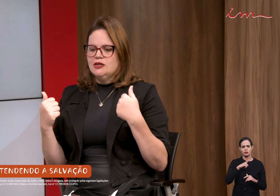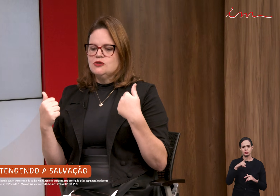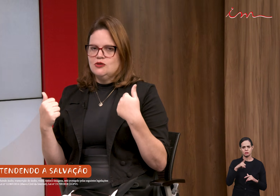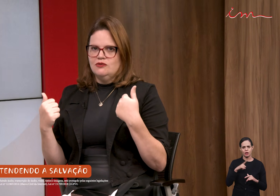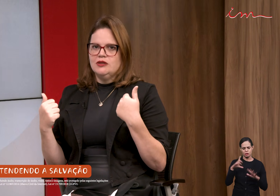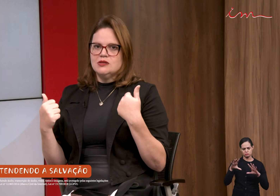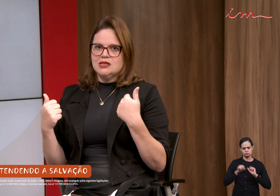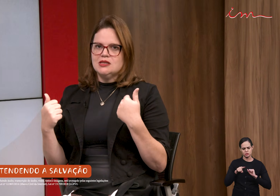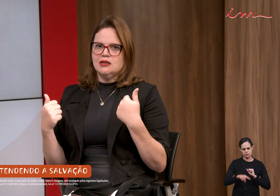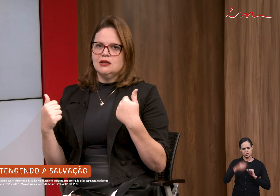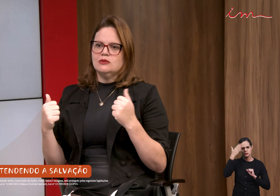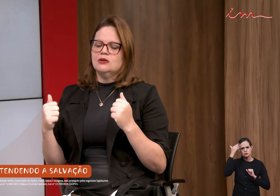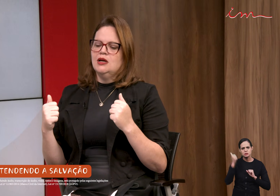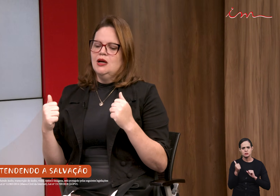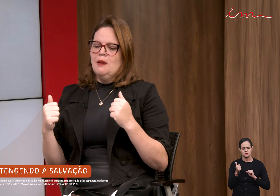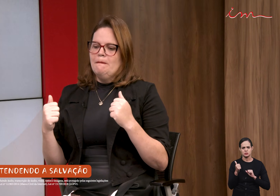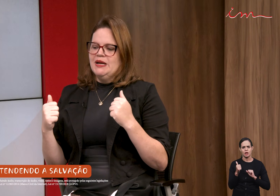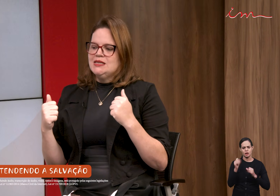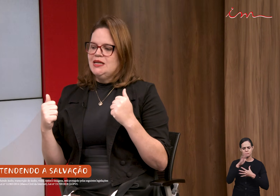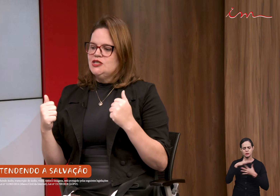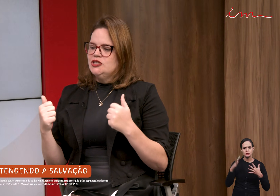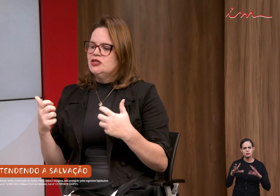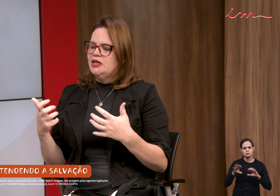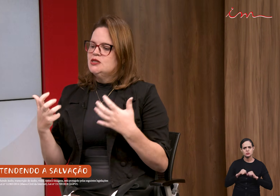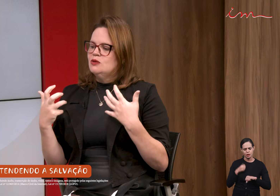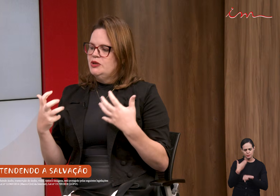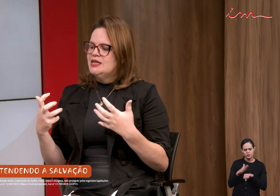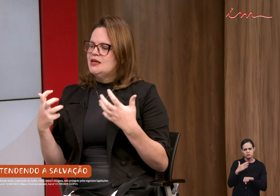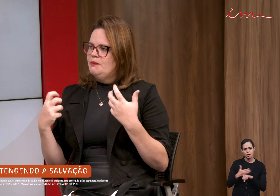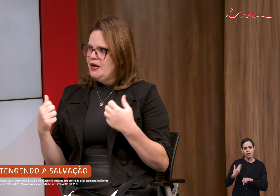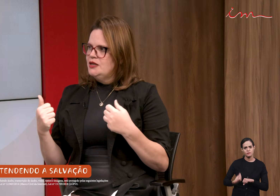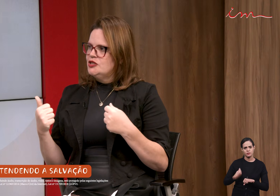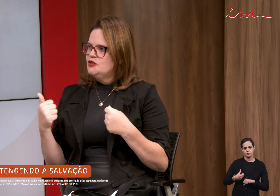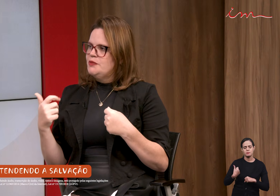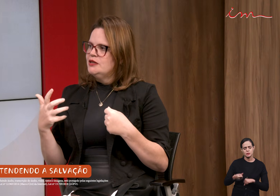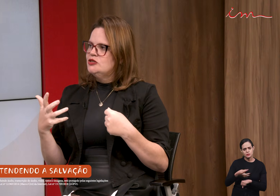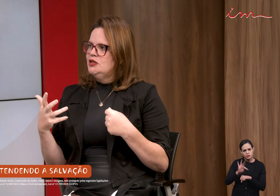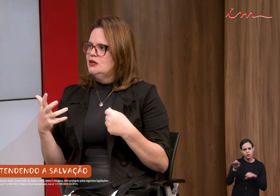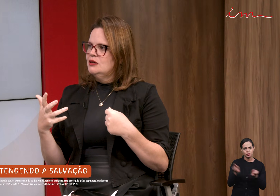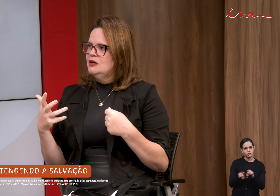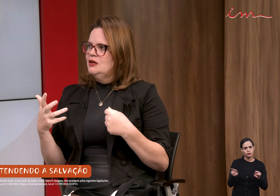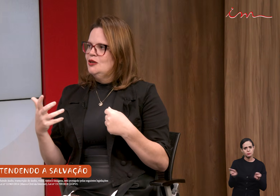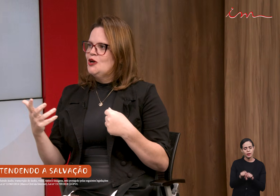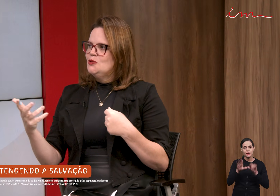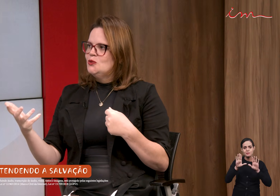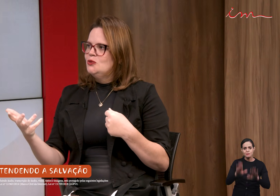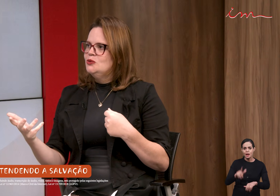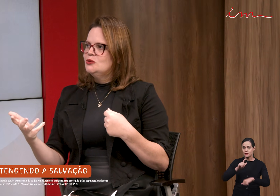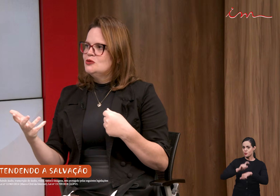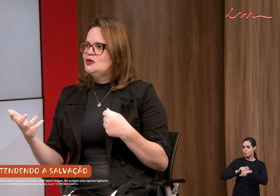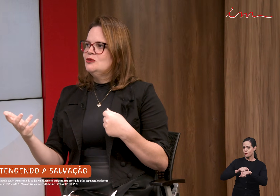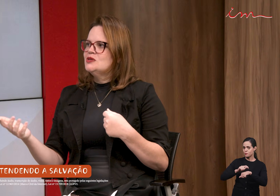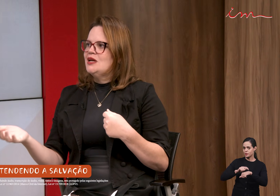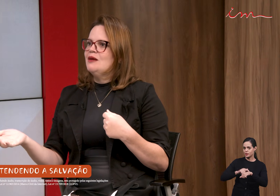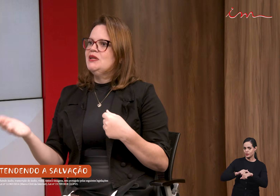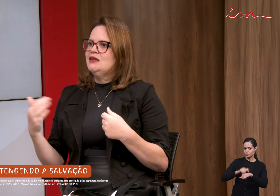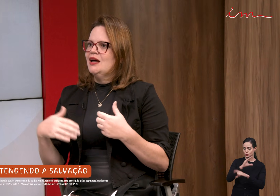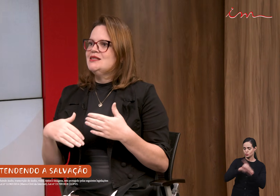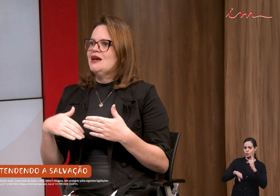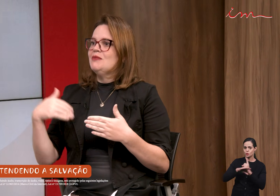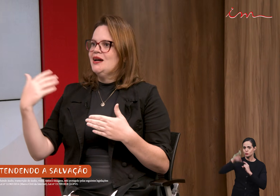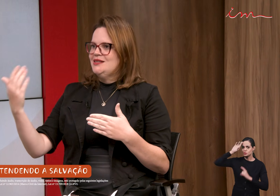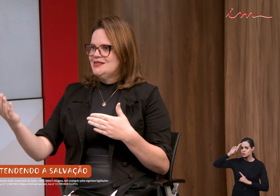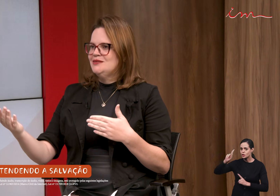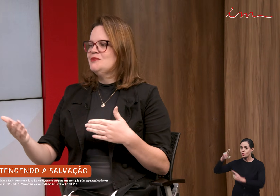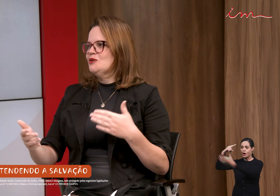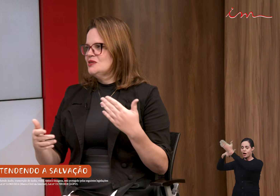que pela graça o Senhor vai nos ensinando, mas se a gente tem esse domínio, essa prática, a gente pratica, na hora do culto, o Senhor nos dá